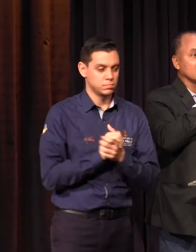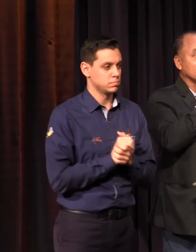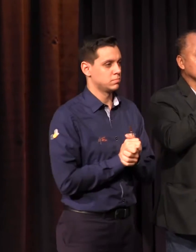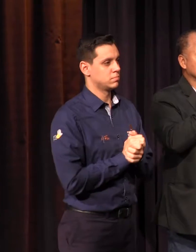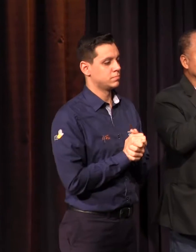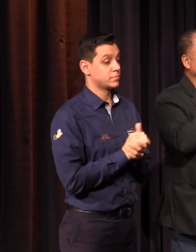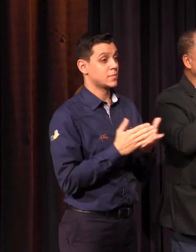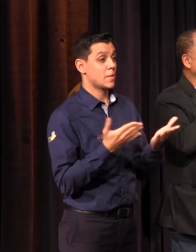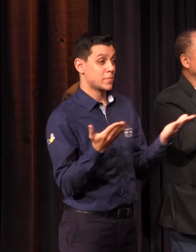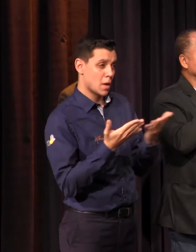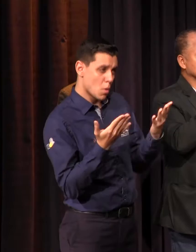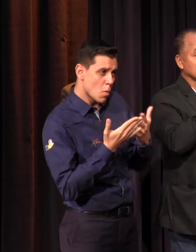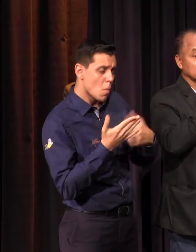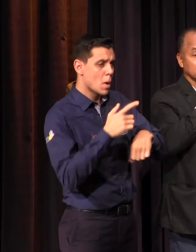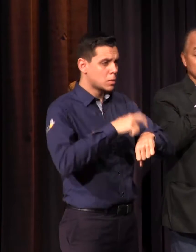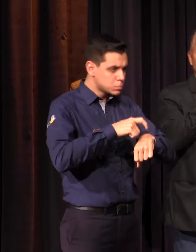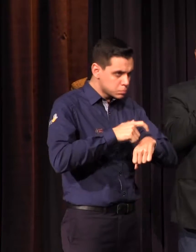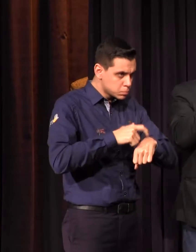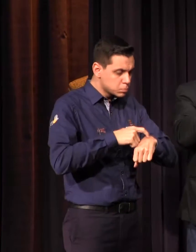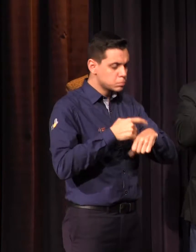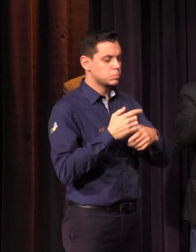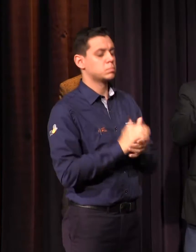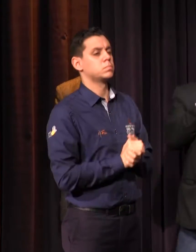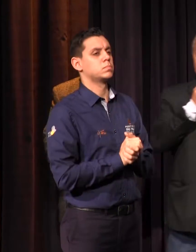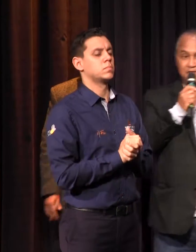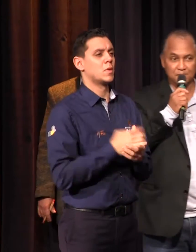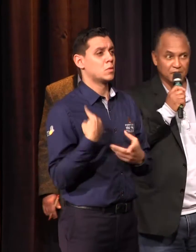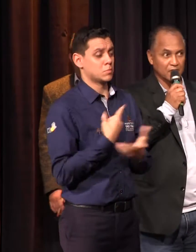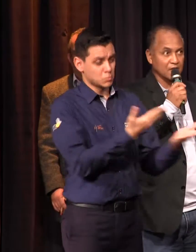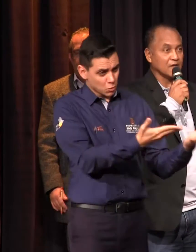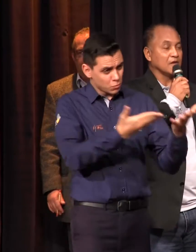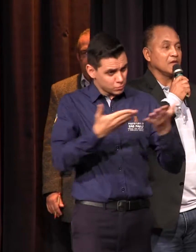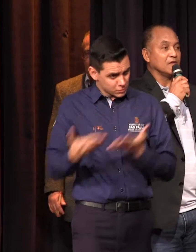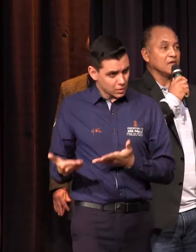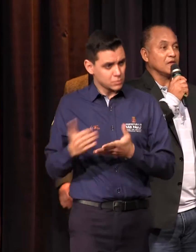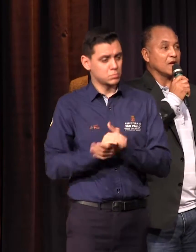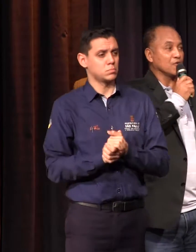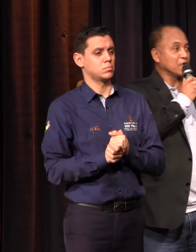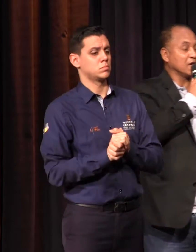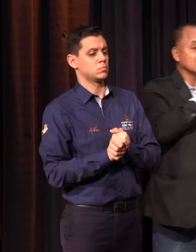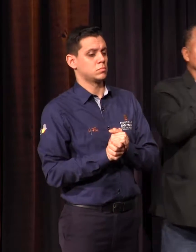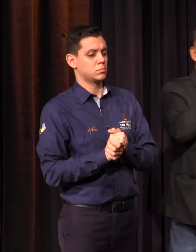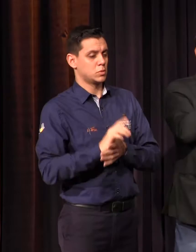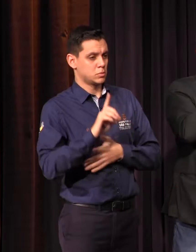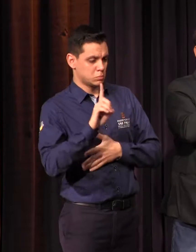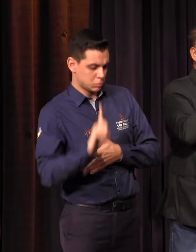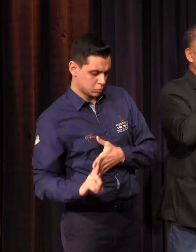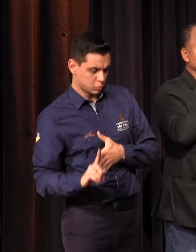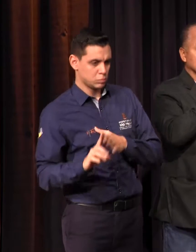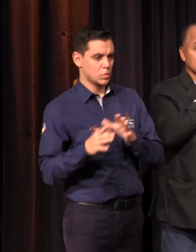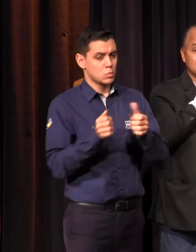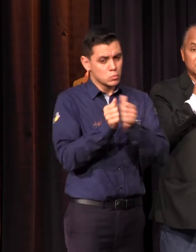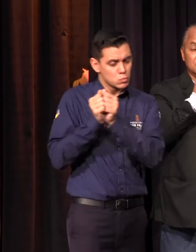neste primeiro momento nós vamos convidar os dirigentes acompanhado dos